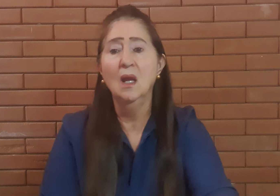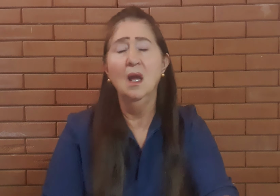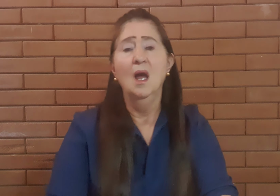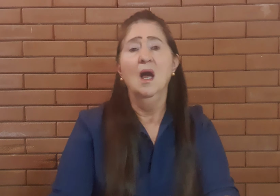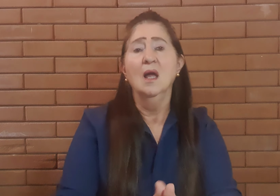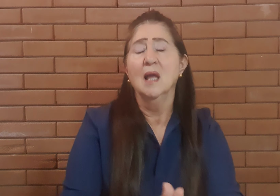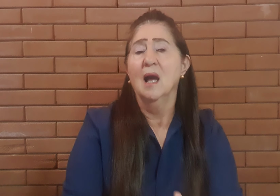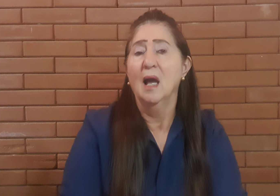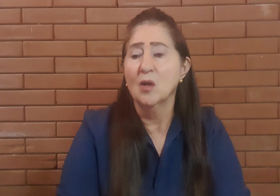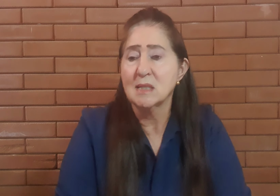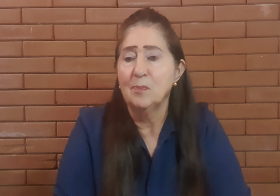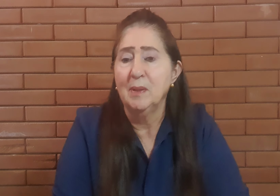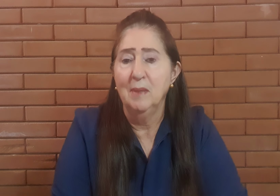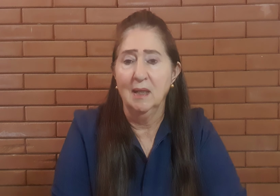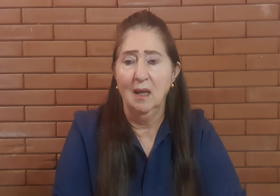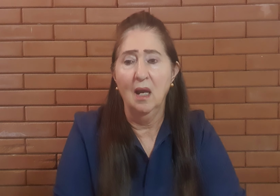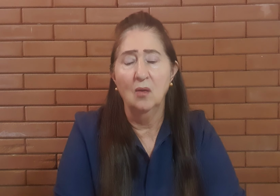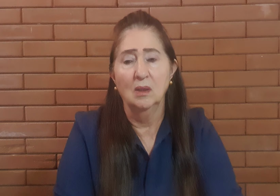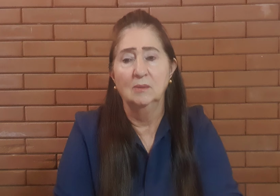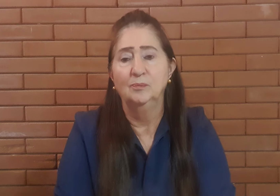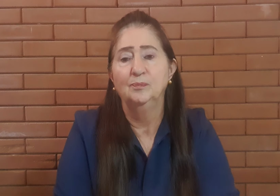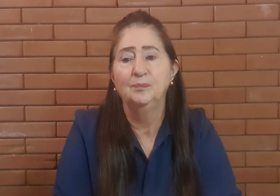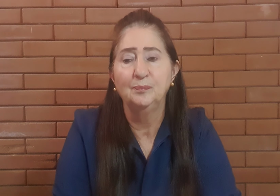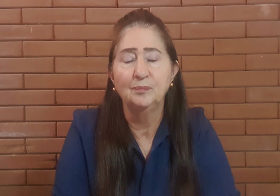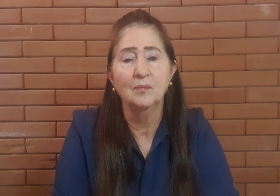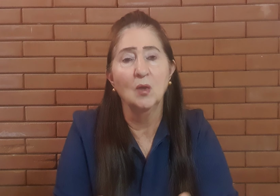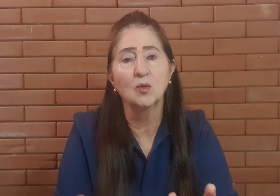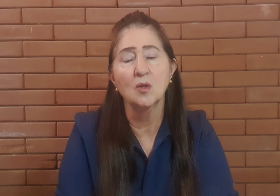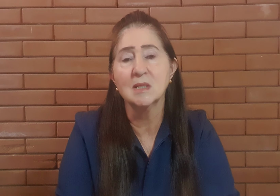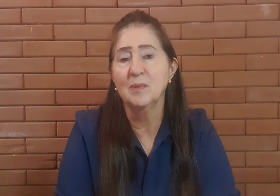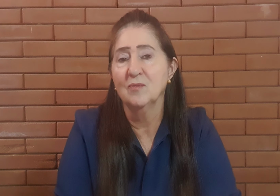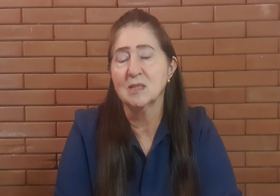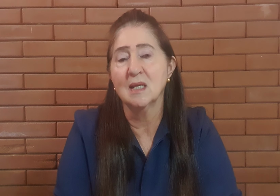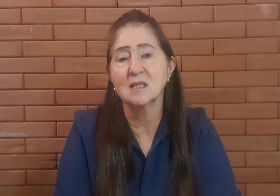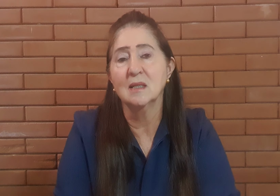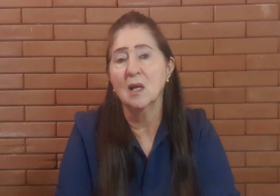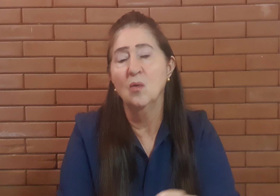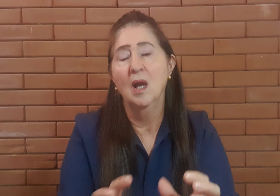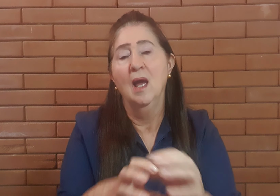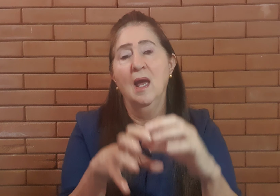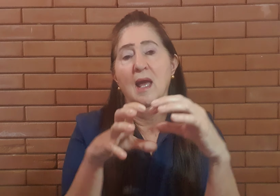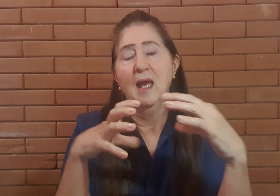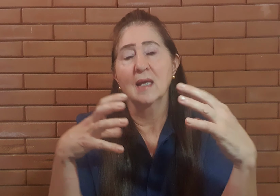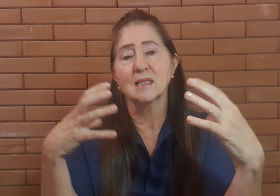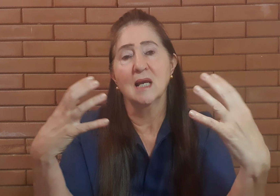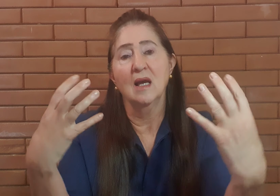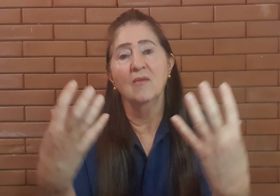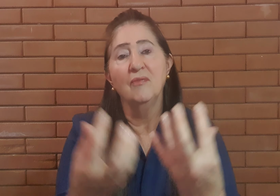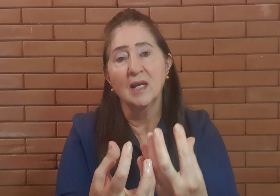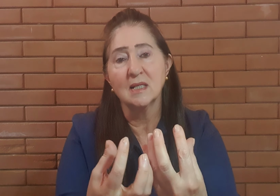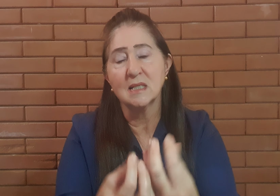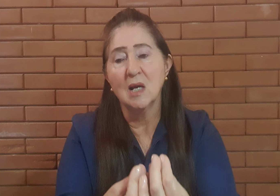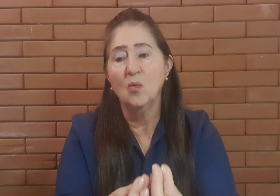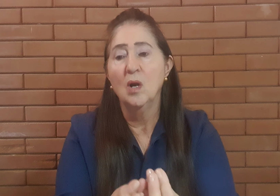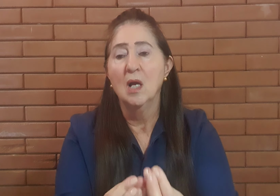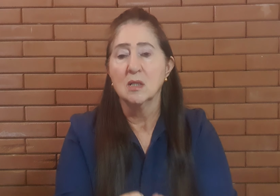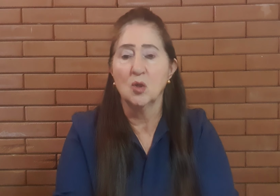A nossa primeira aula, eu trouxe para vocês, então, essa reflexão sobre